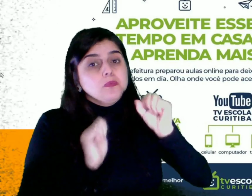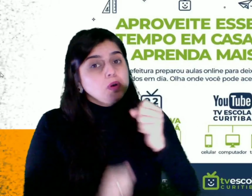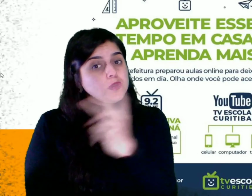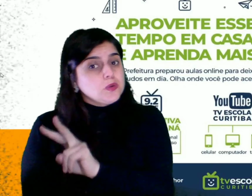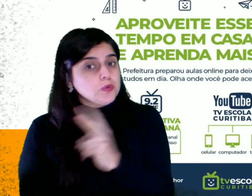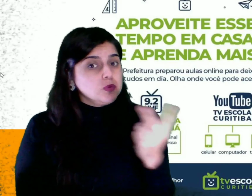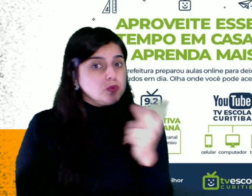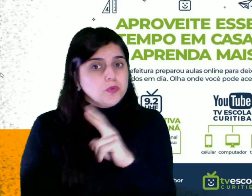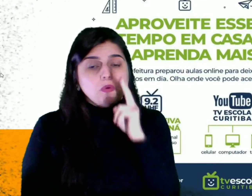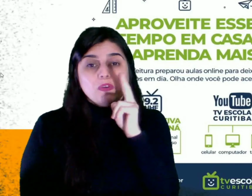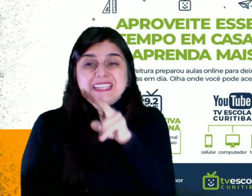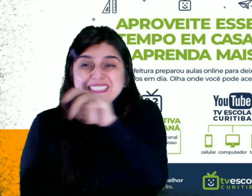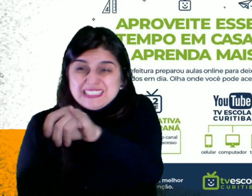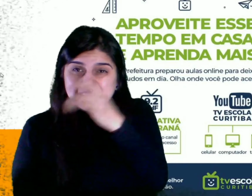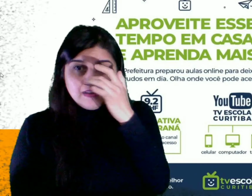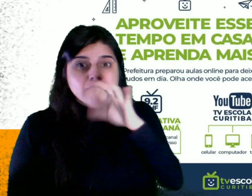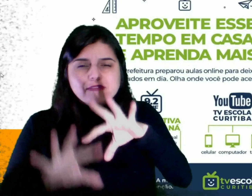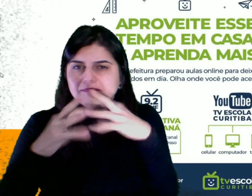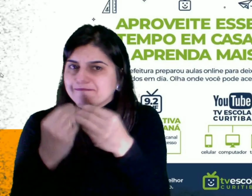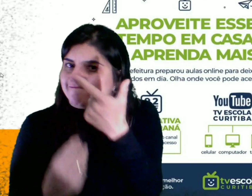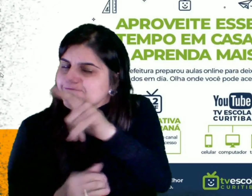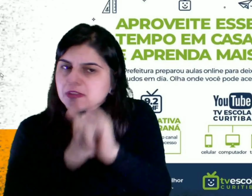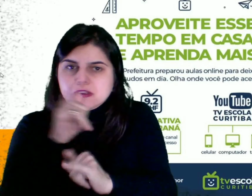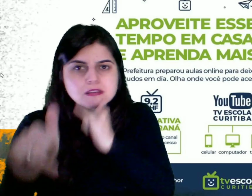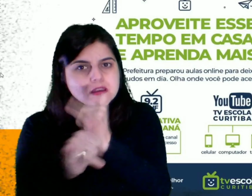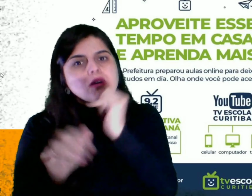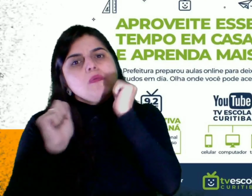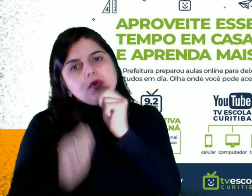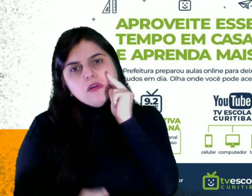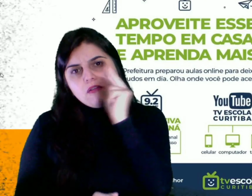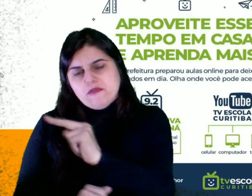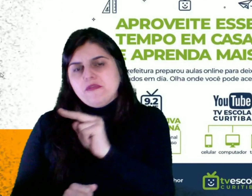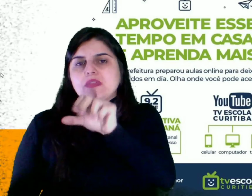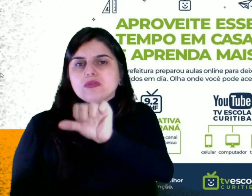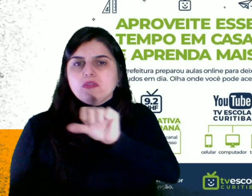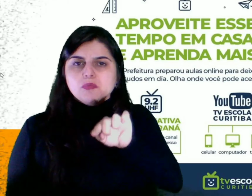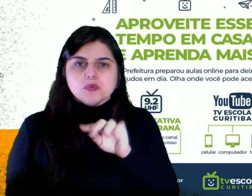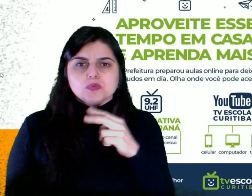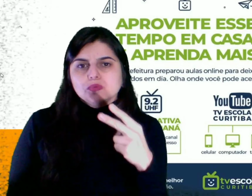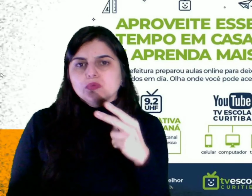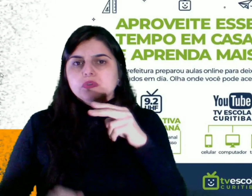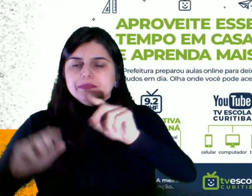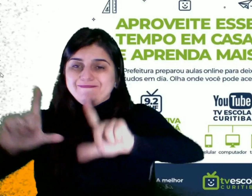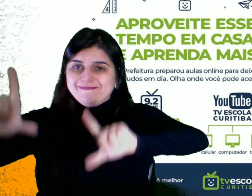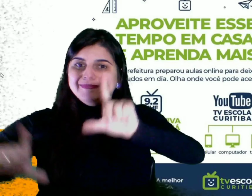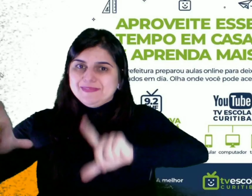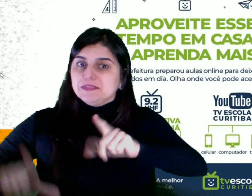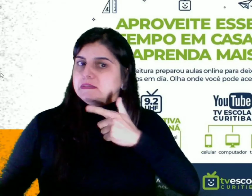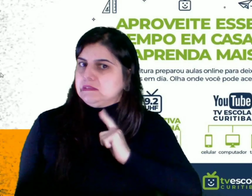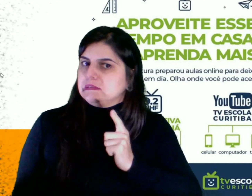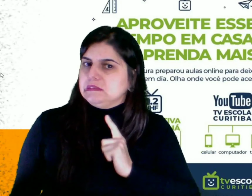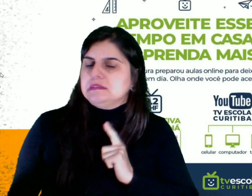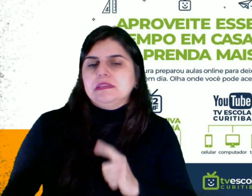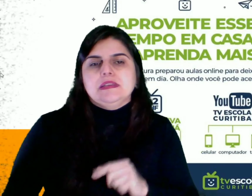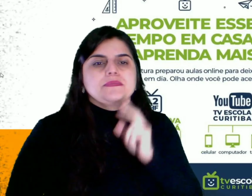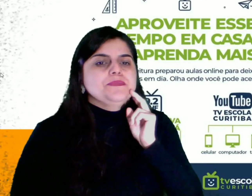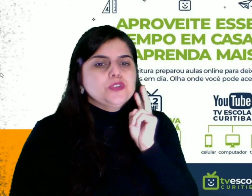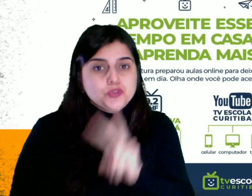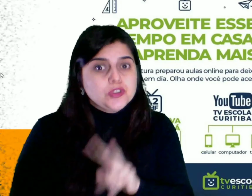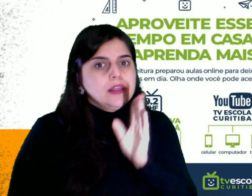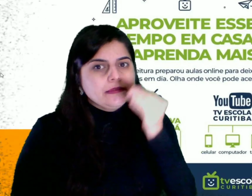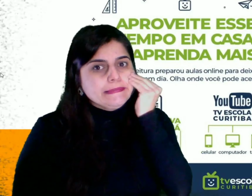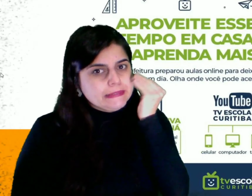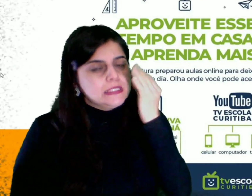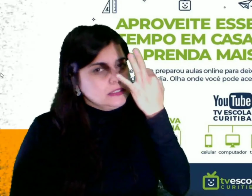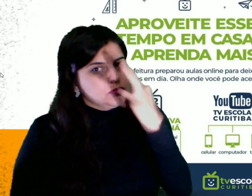Esse daqui é aquilo que eu já tinha falado no início do vídeo, né? Que existem duas plataformas, seja ela pela TV aberta, né? No canal 9.2